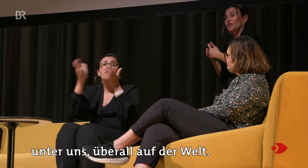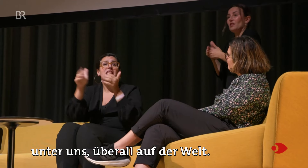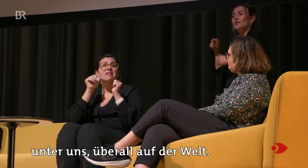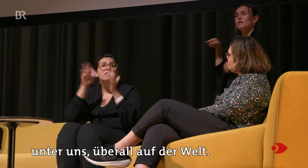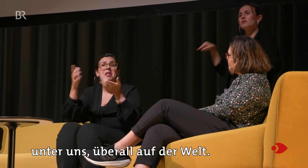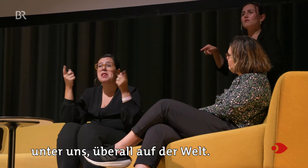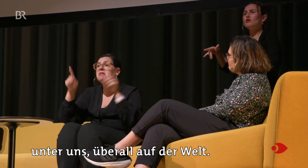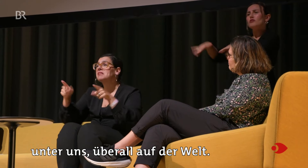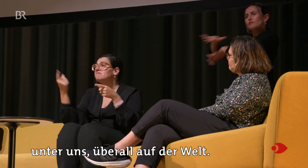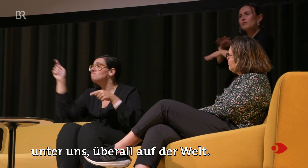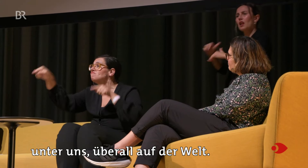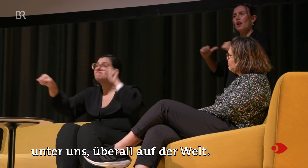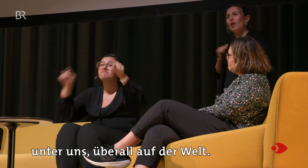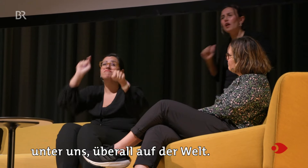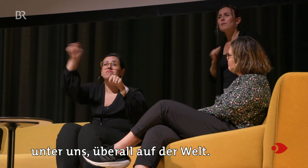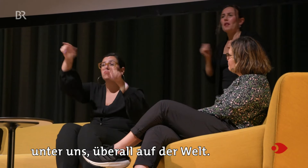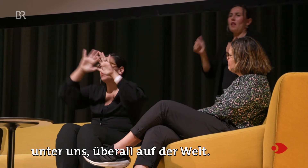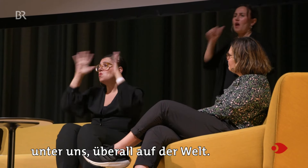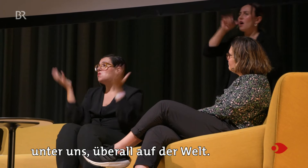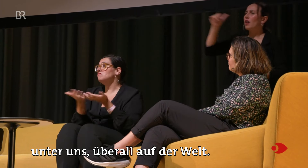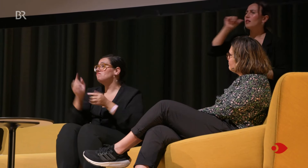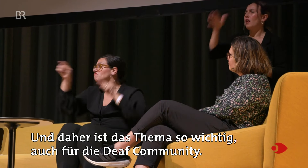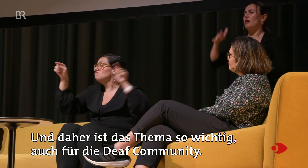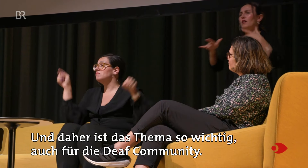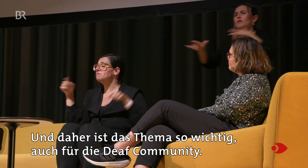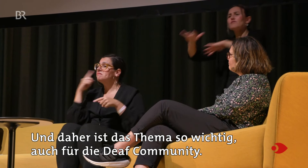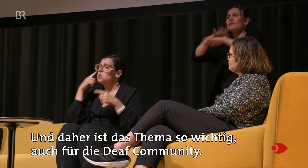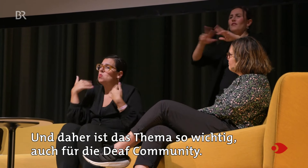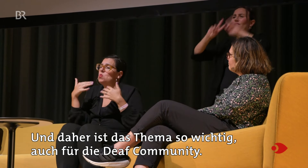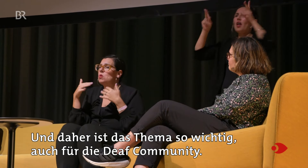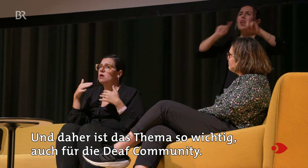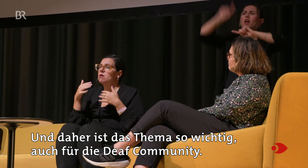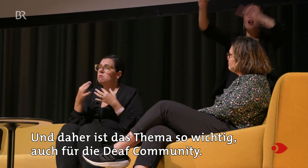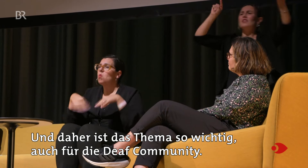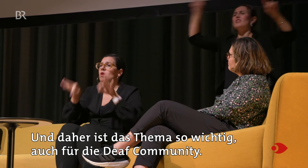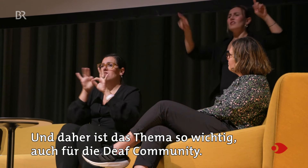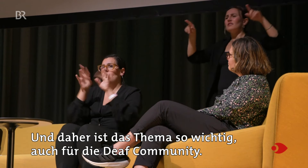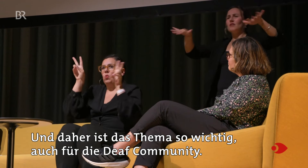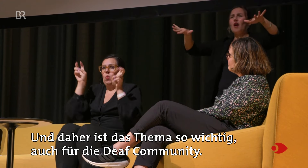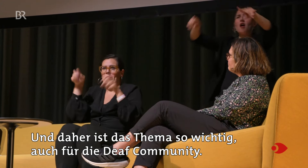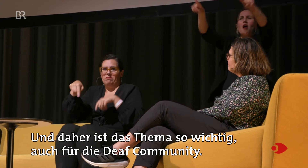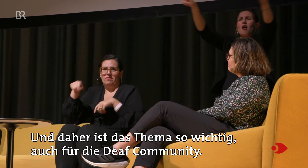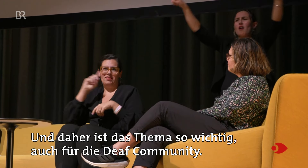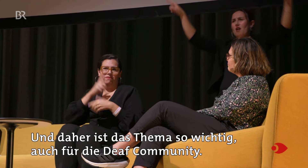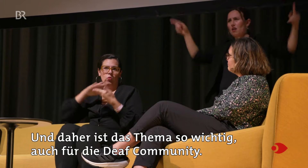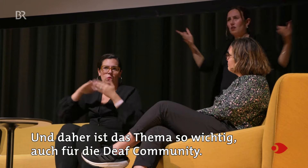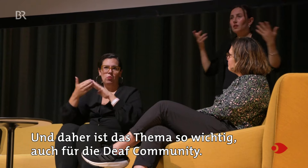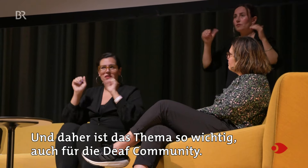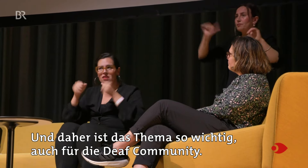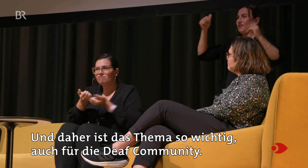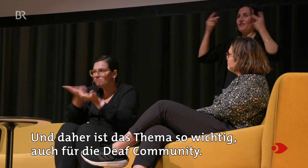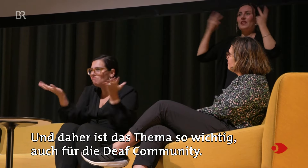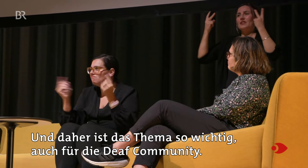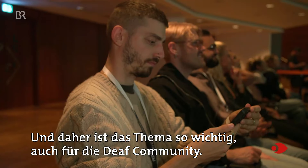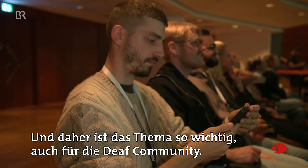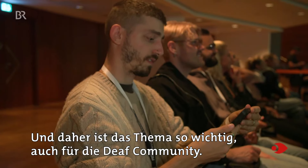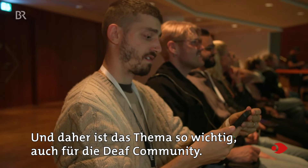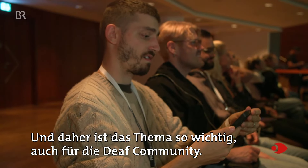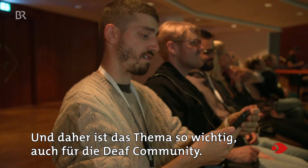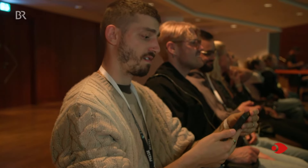uns. Überall auf der Welt. Und daher ist das Thema so wichtig. Auch für die